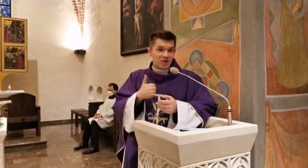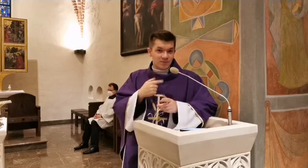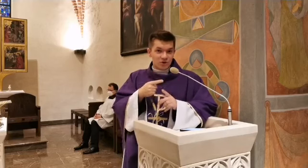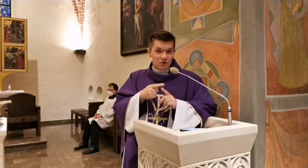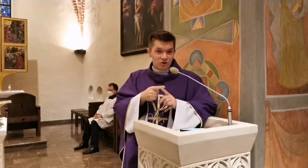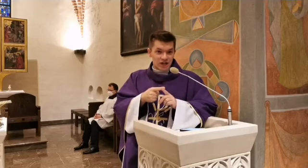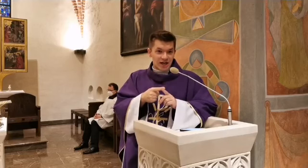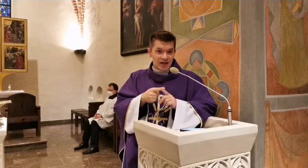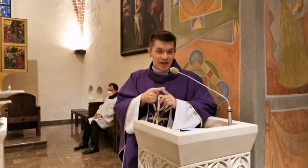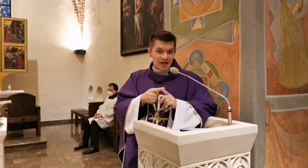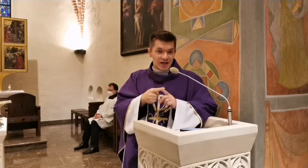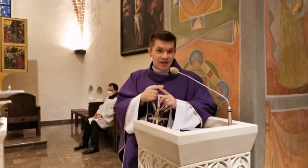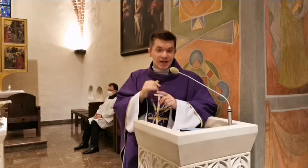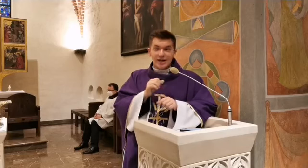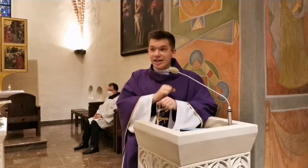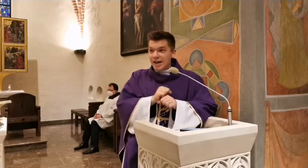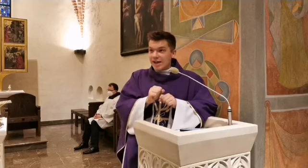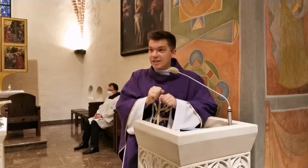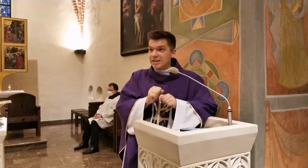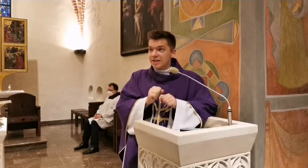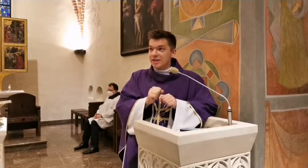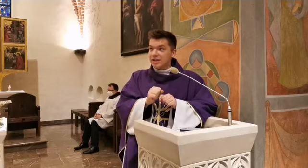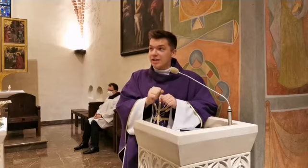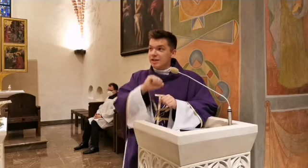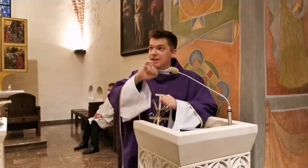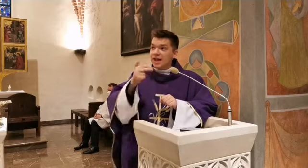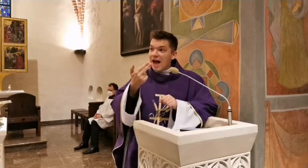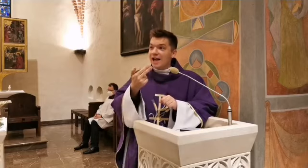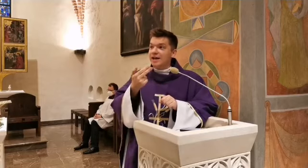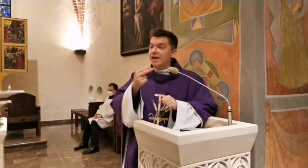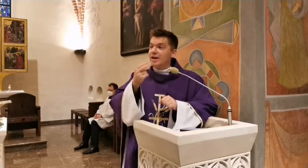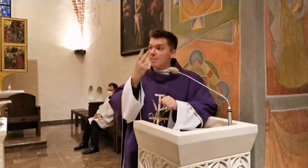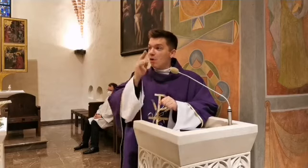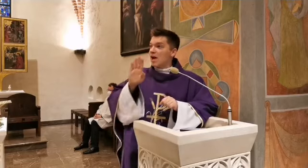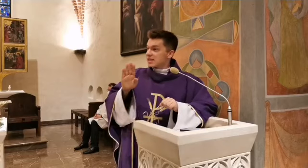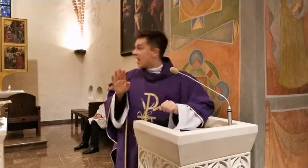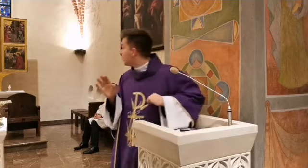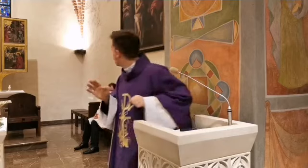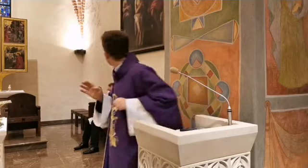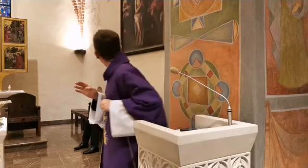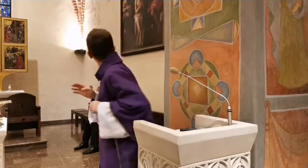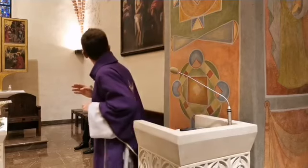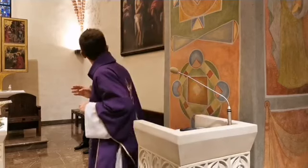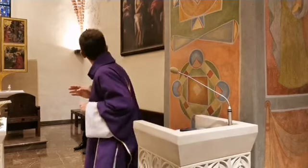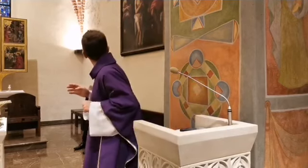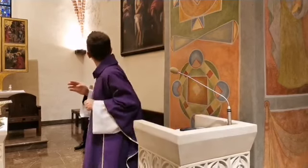w naszym kościele jest Jan pokazany.